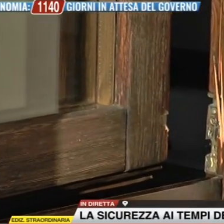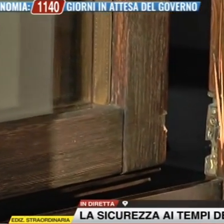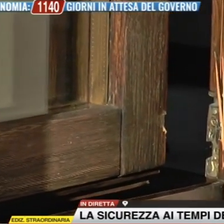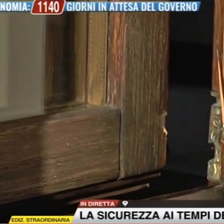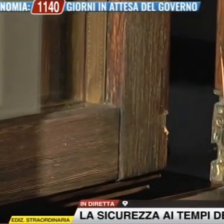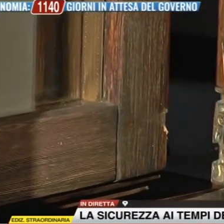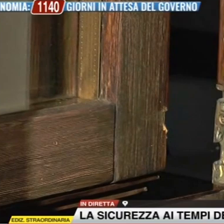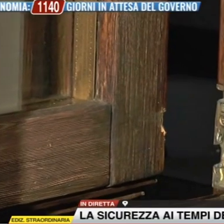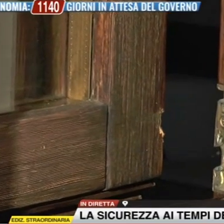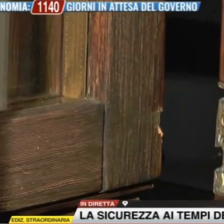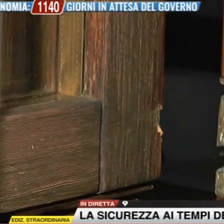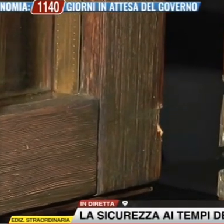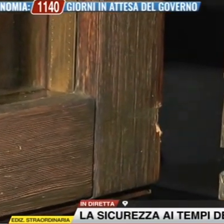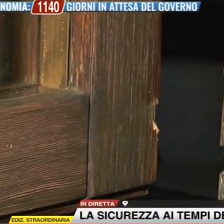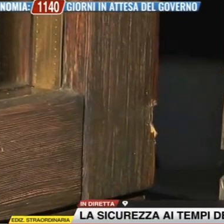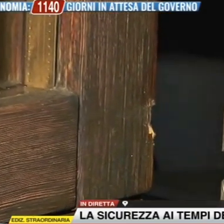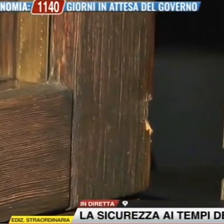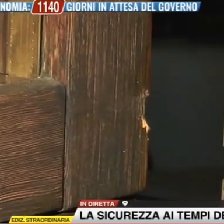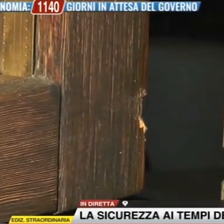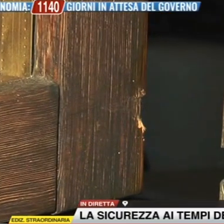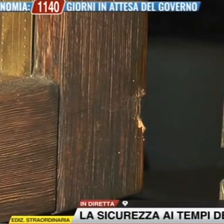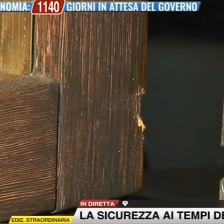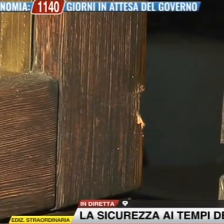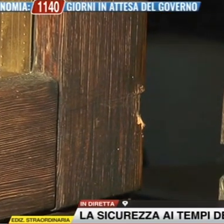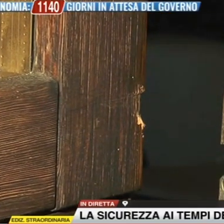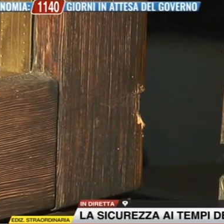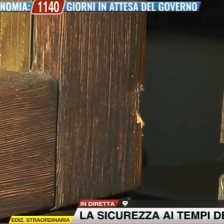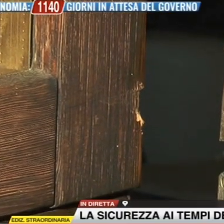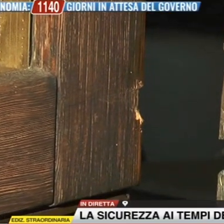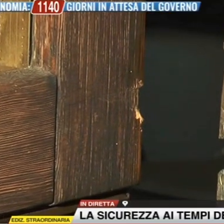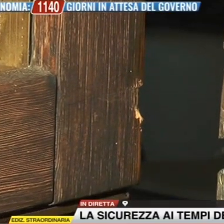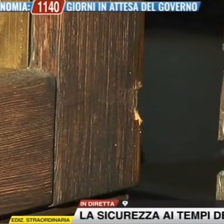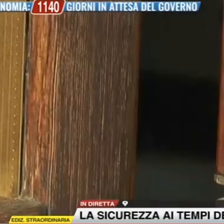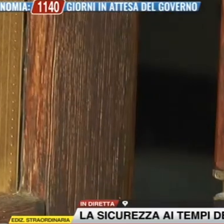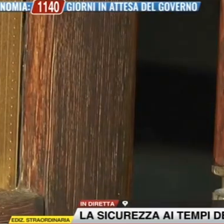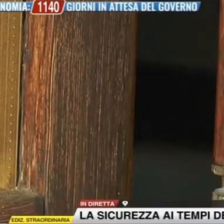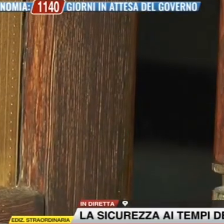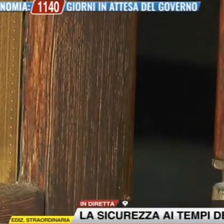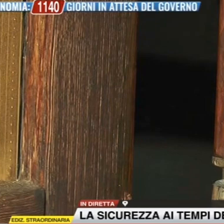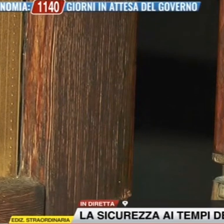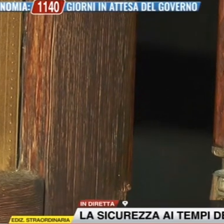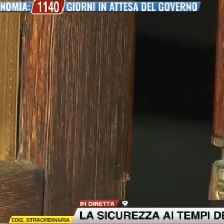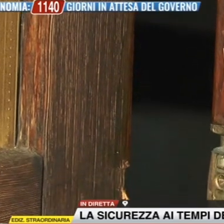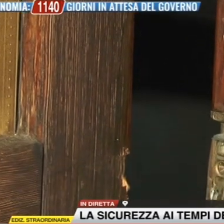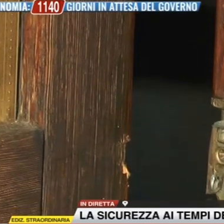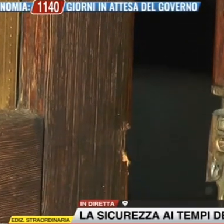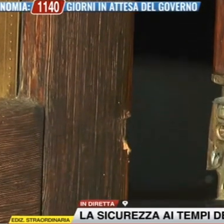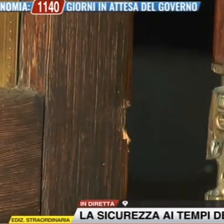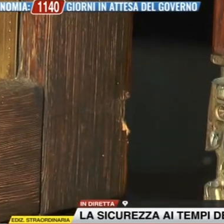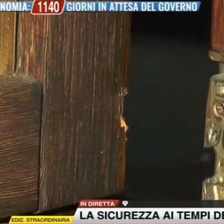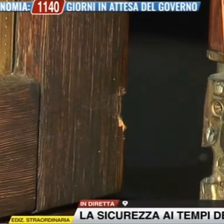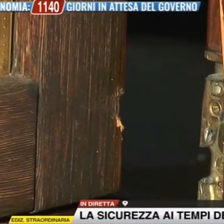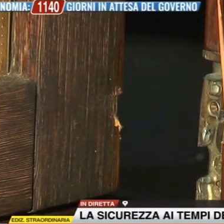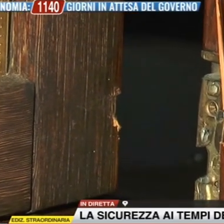Ecco, riteniamo, tornando anche al discorso, che l'attenzione a quello che ci succede intorno è fondamentale. L'importante sono le